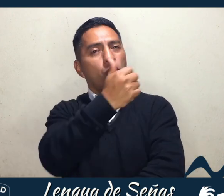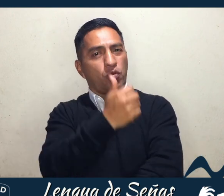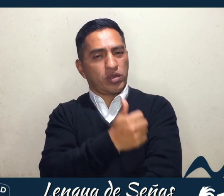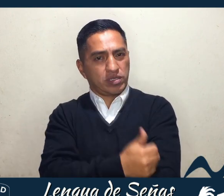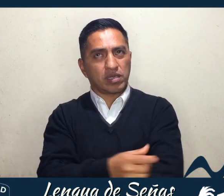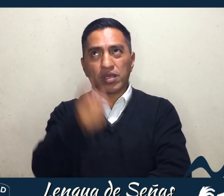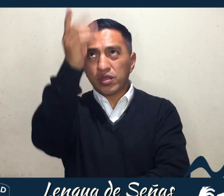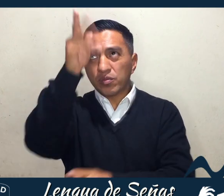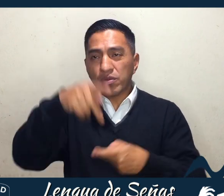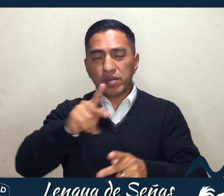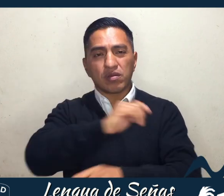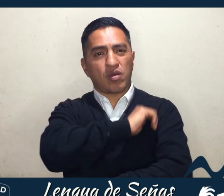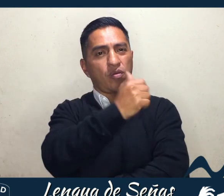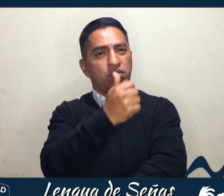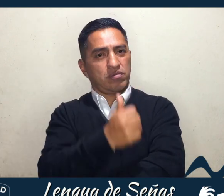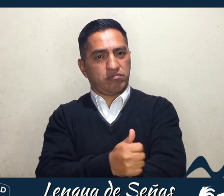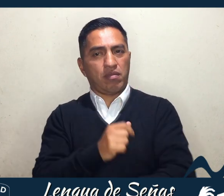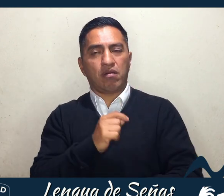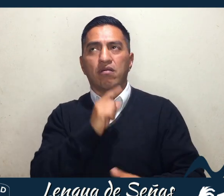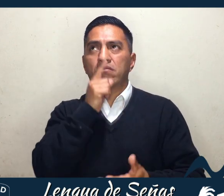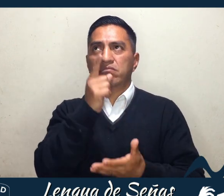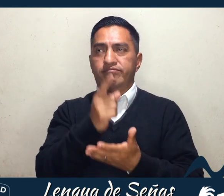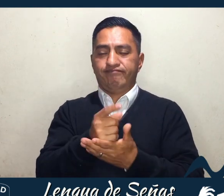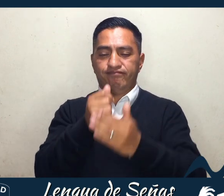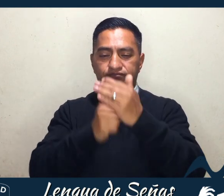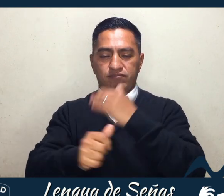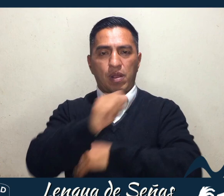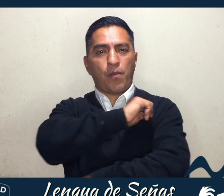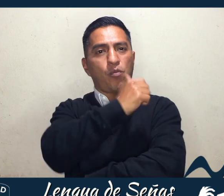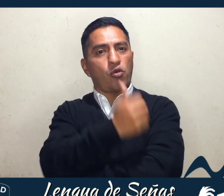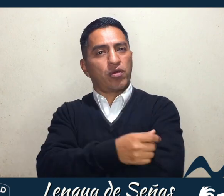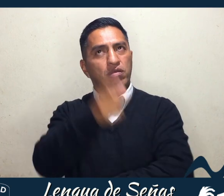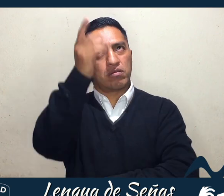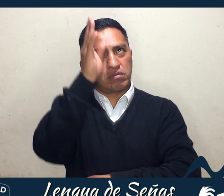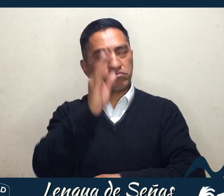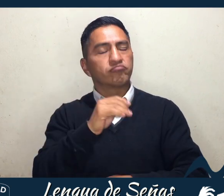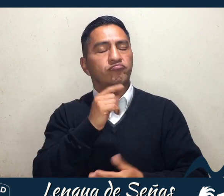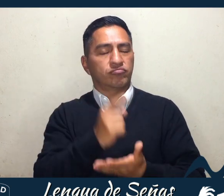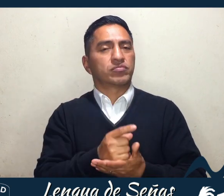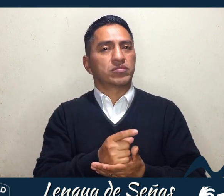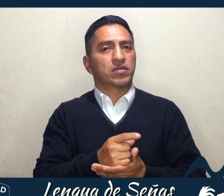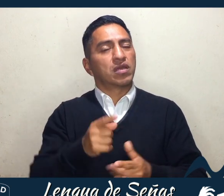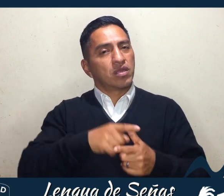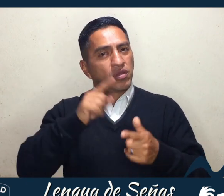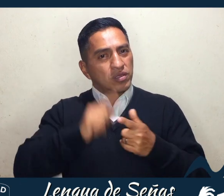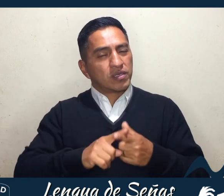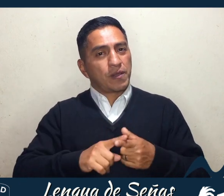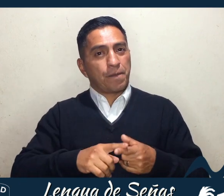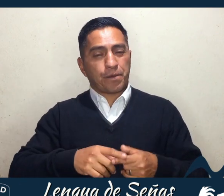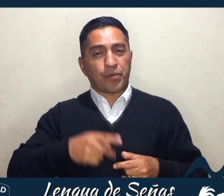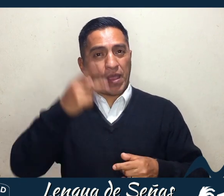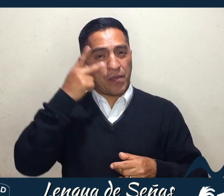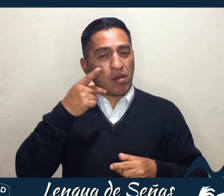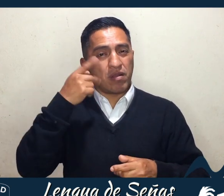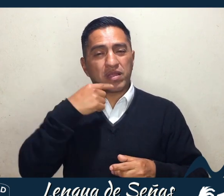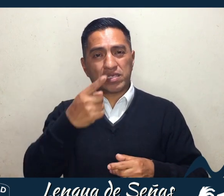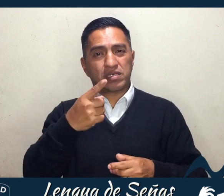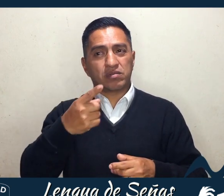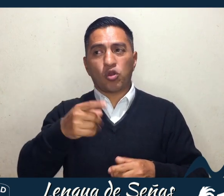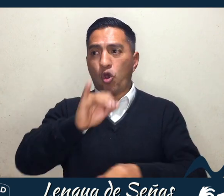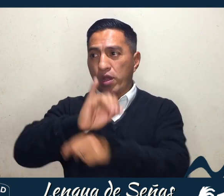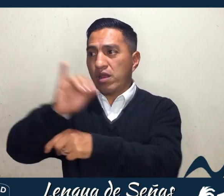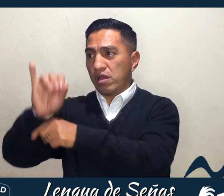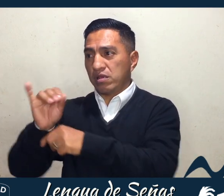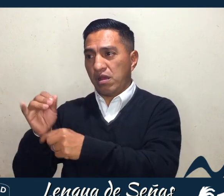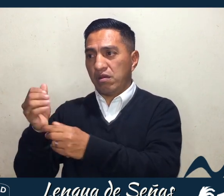ver para decir, esta persona sí viene bajo la autoridad y el poder de Dios. Y Pablo le dice, yo hice lo mismo que he hecho con otras